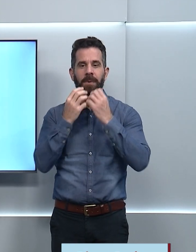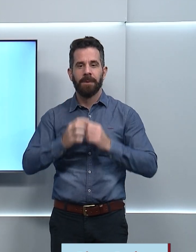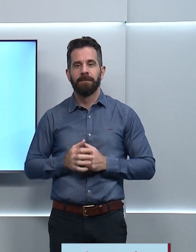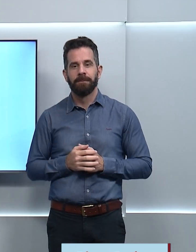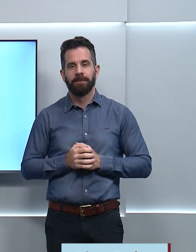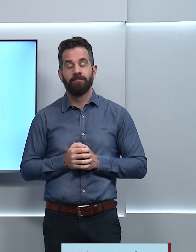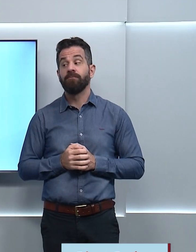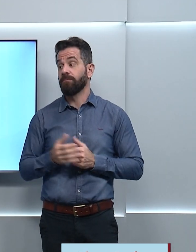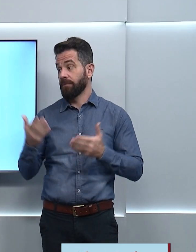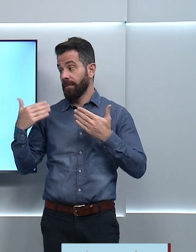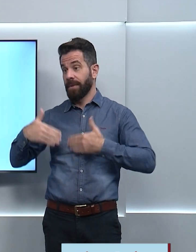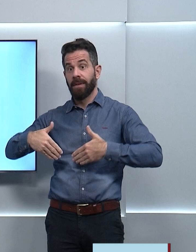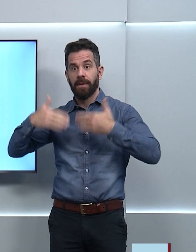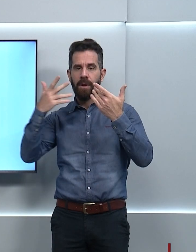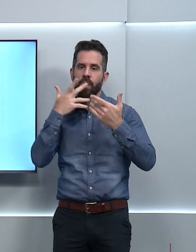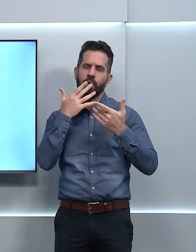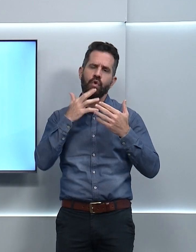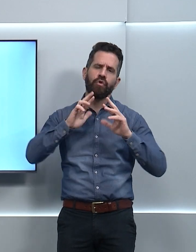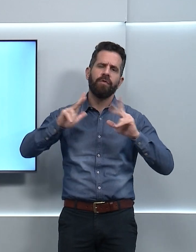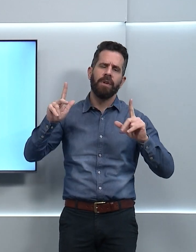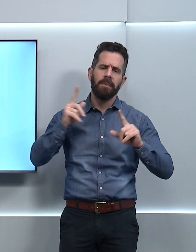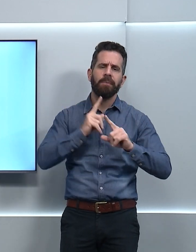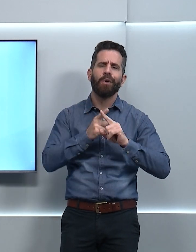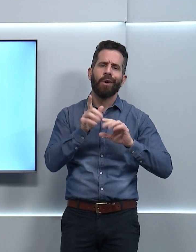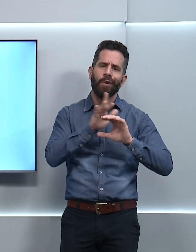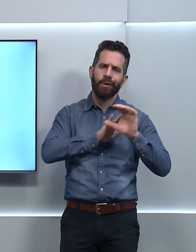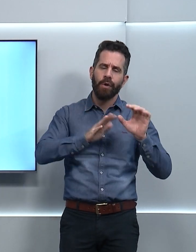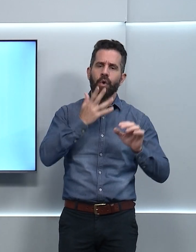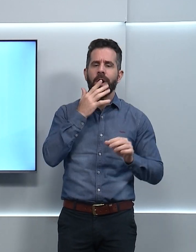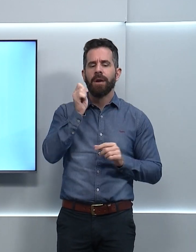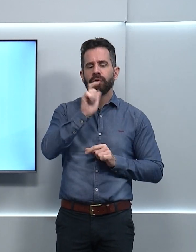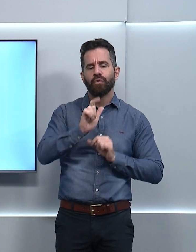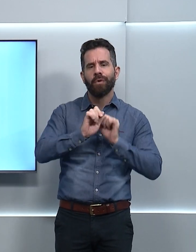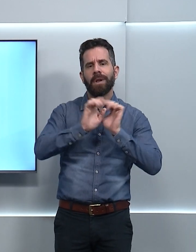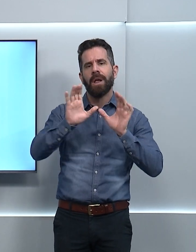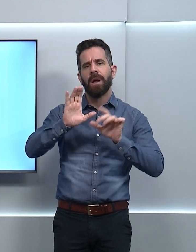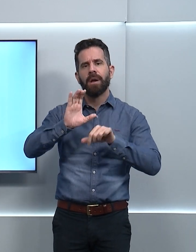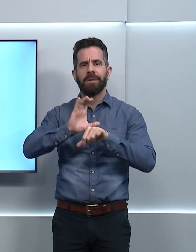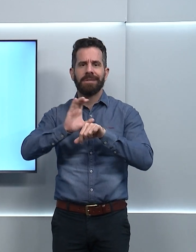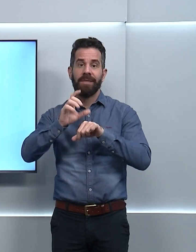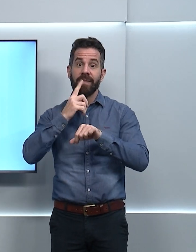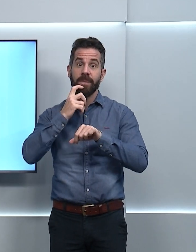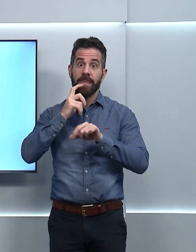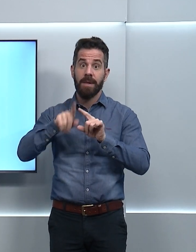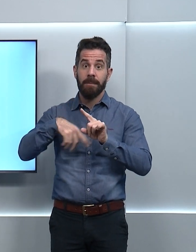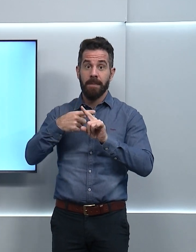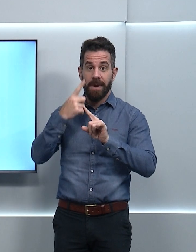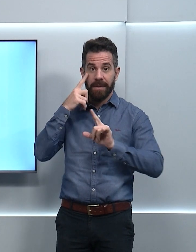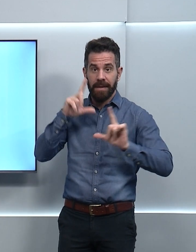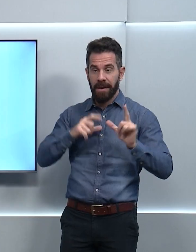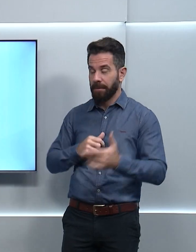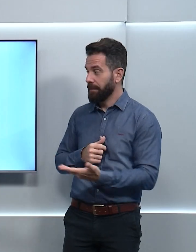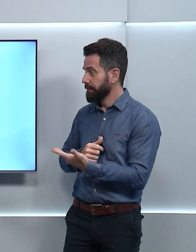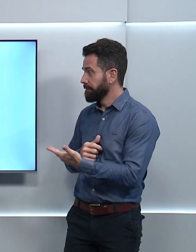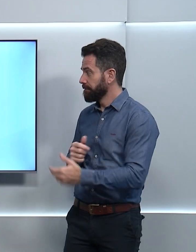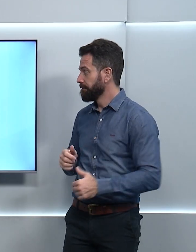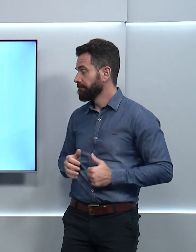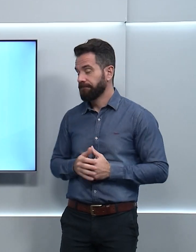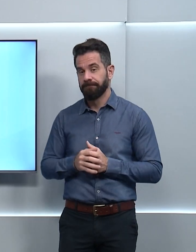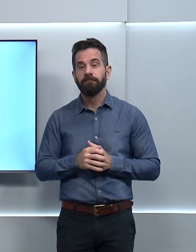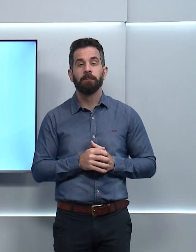cheia. Atrás de nós está o cenário, em tons de azul claro, cinza e vermelho. Também é uma tela bem no centro, onde agora está o nome do